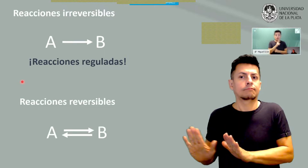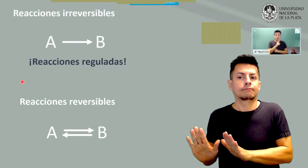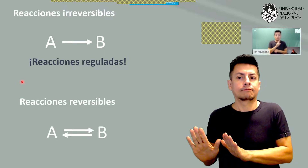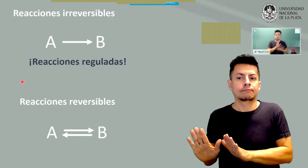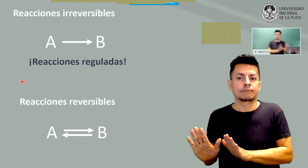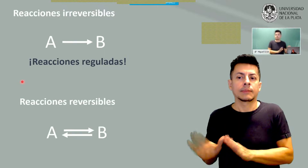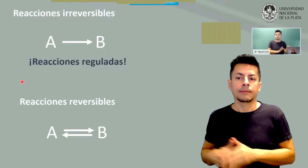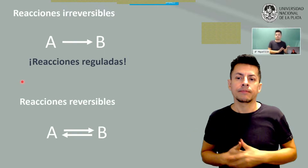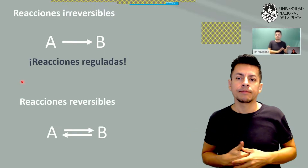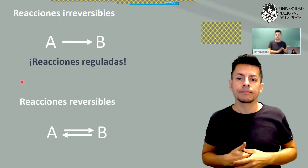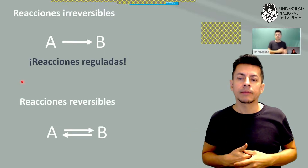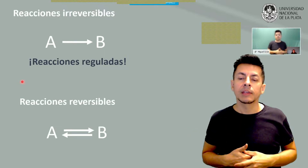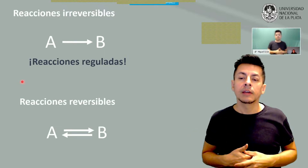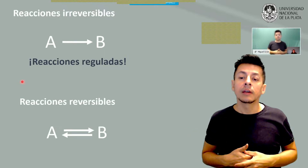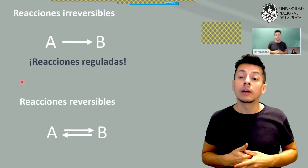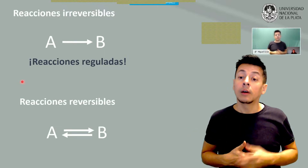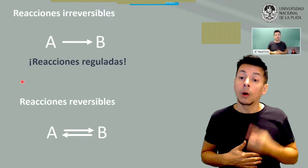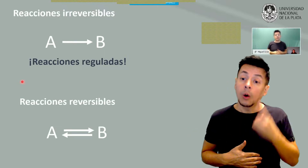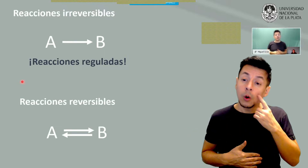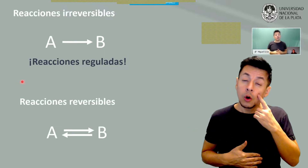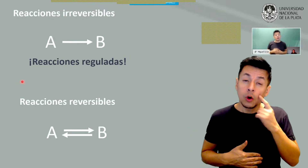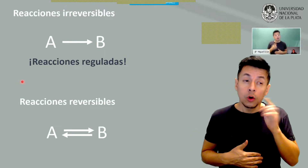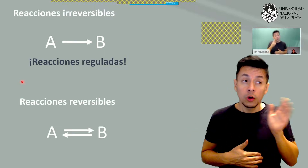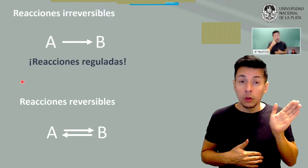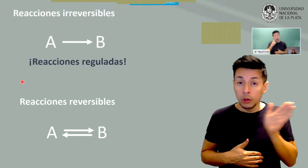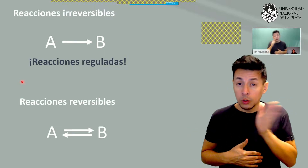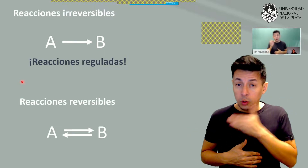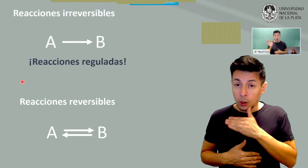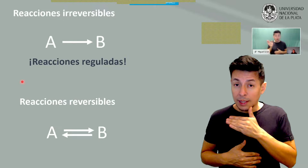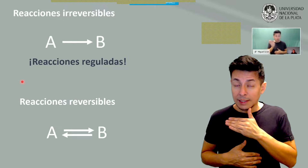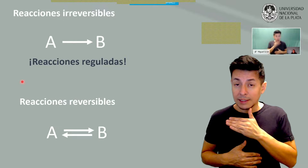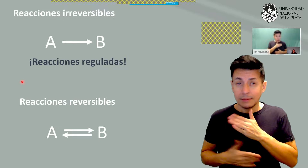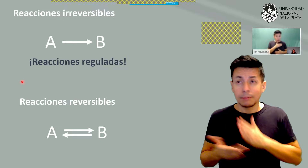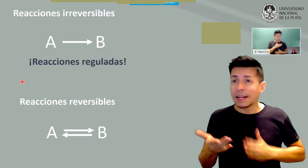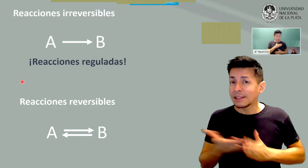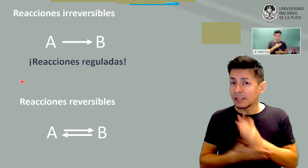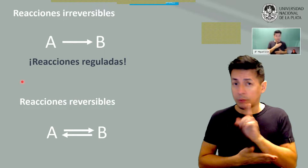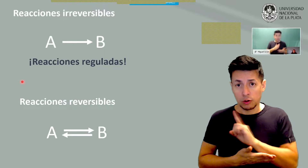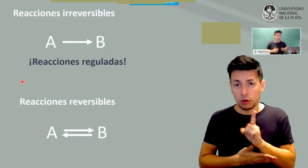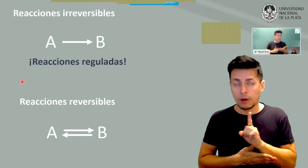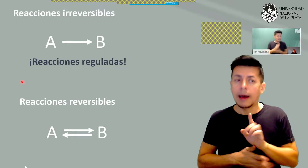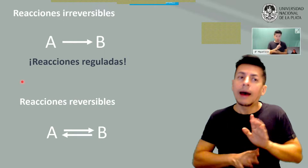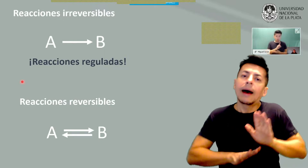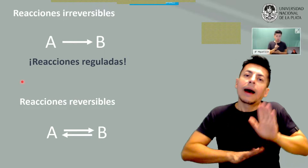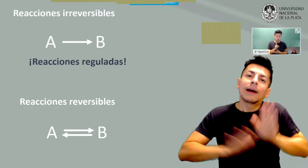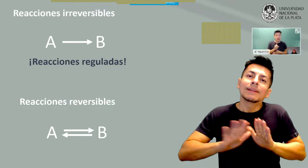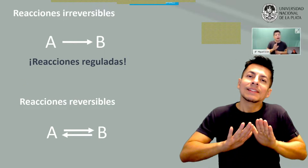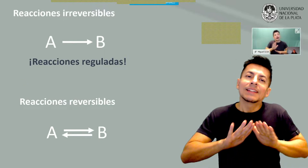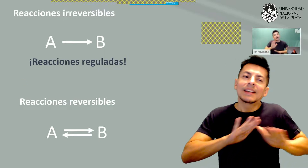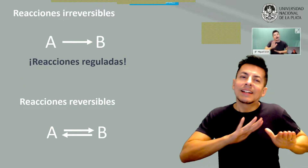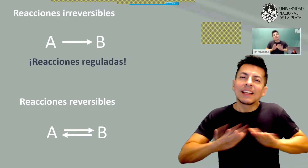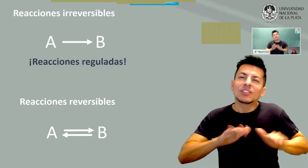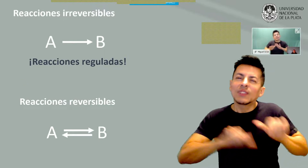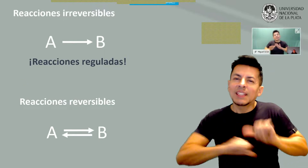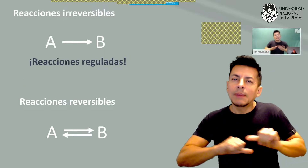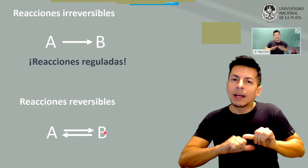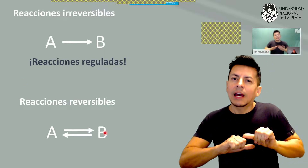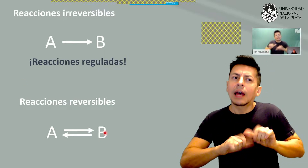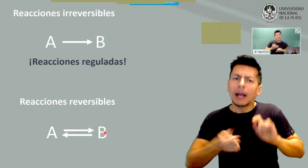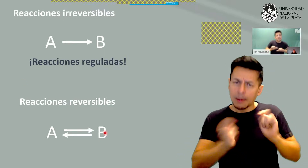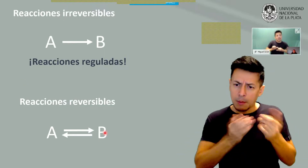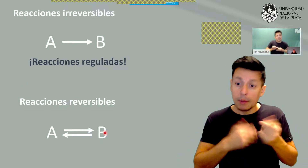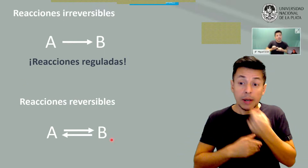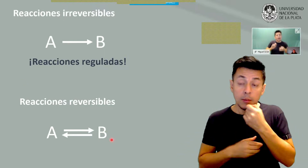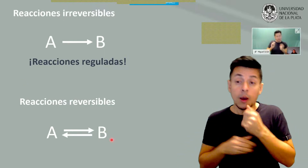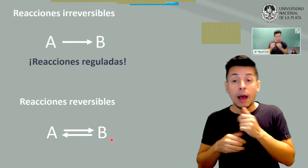Pero ojo, porque no todas las reacciones son irreversibles. Hay reacciones que son reversibles. Por ejemplo, A se puede